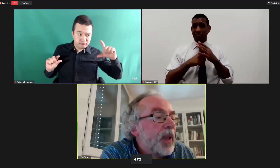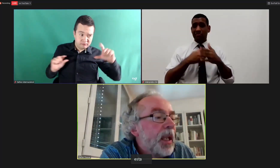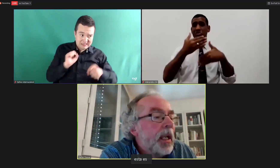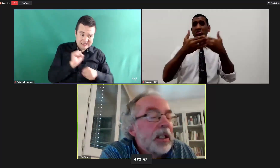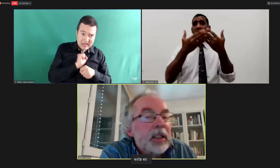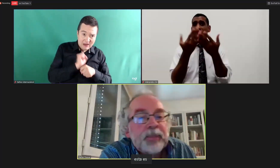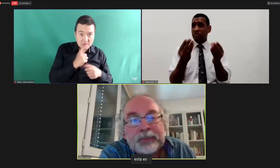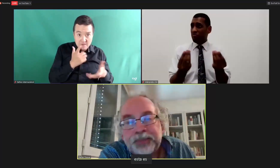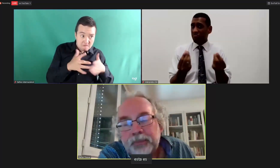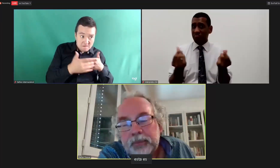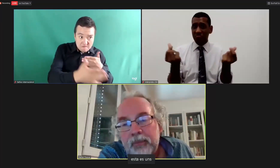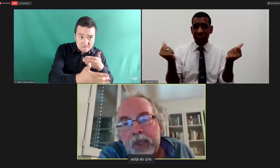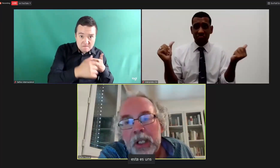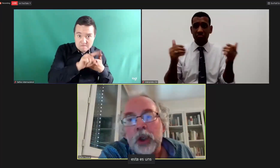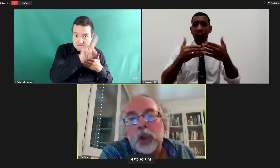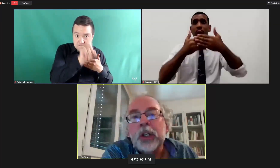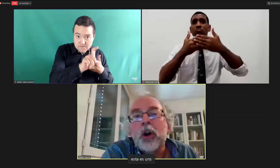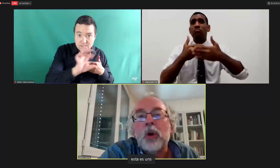hemos hablado.